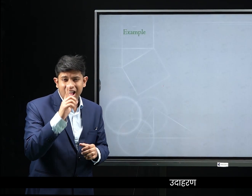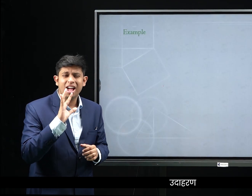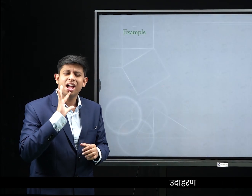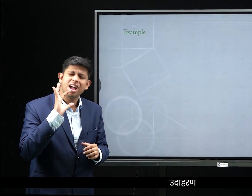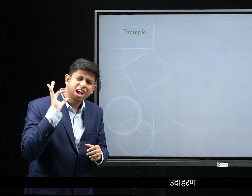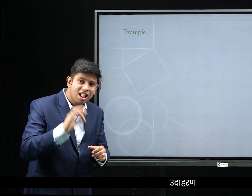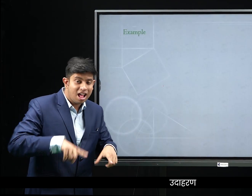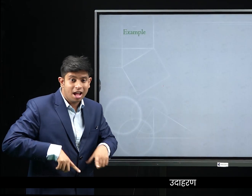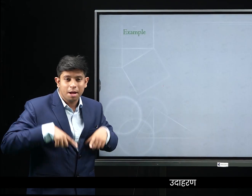उदाहरण: